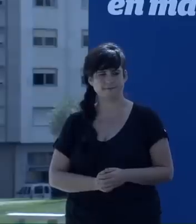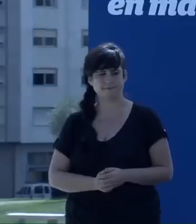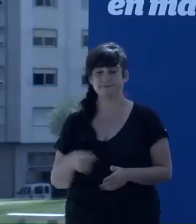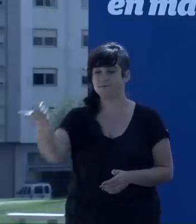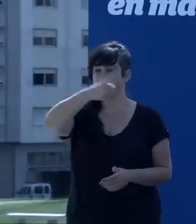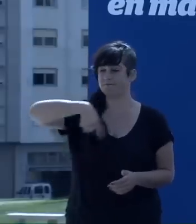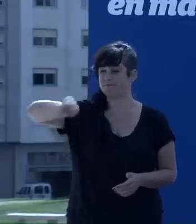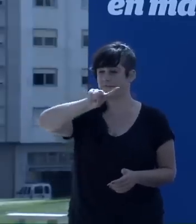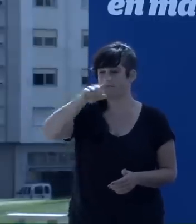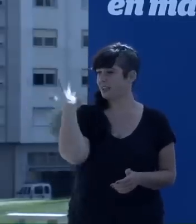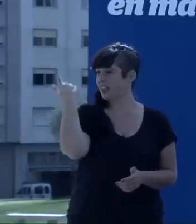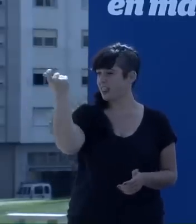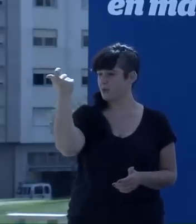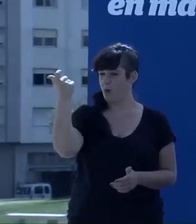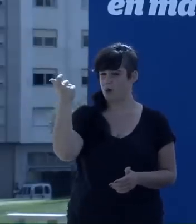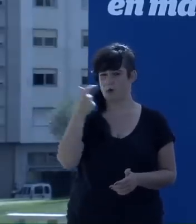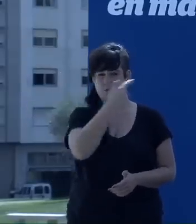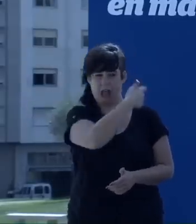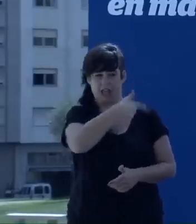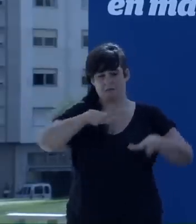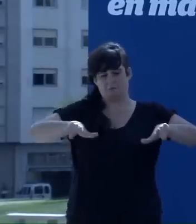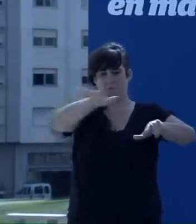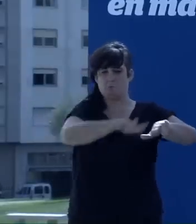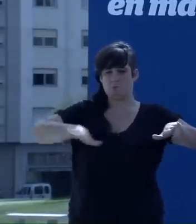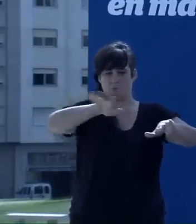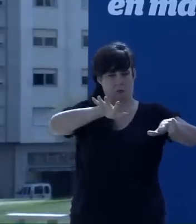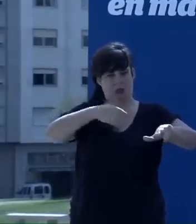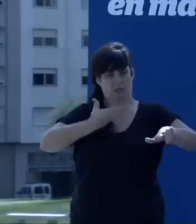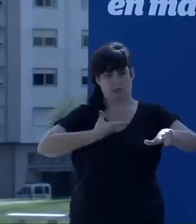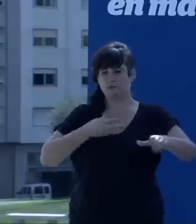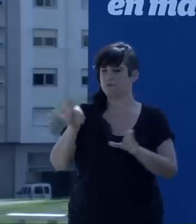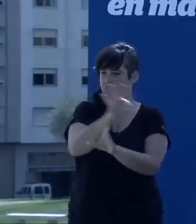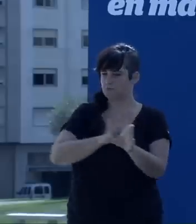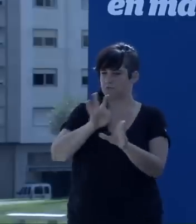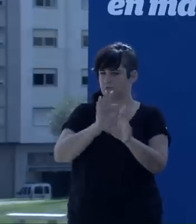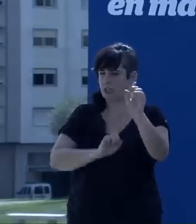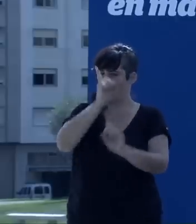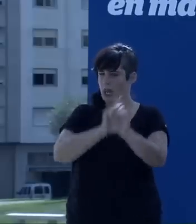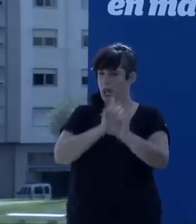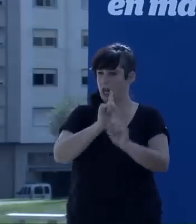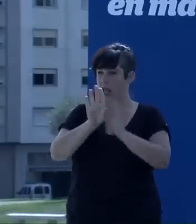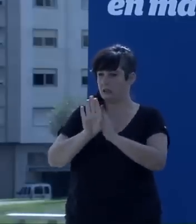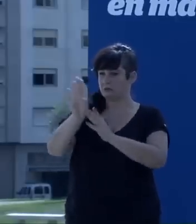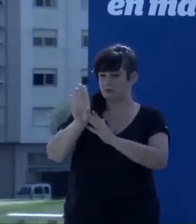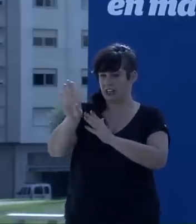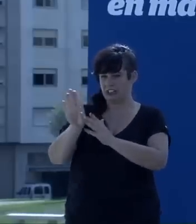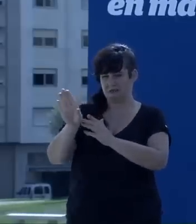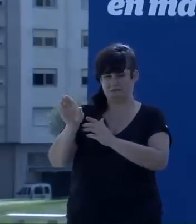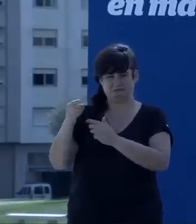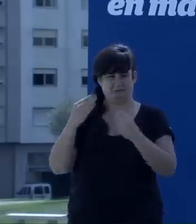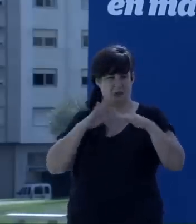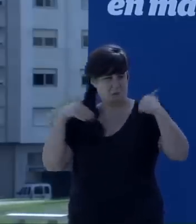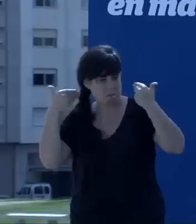acabamos de tomar un café aí na Praza do Concello e estaba toda a mafia do Partido Podre.